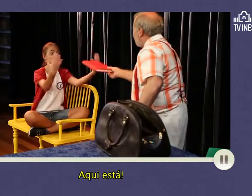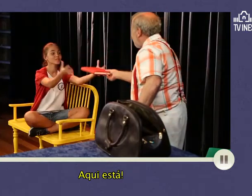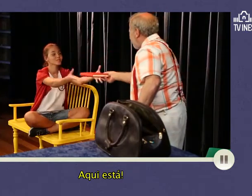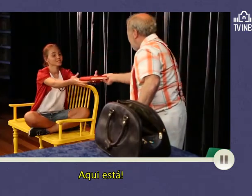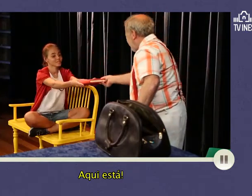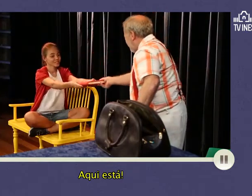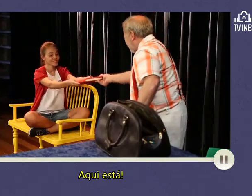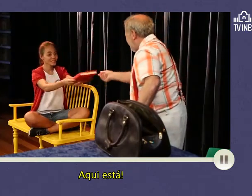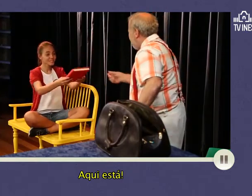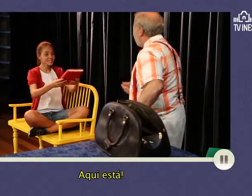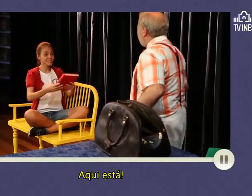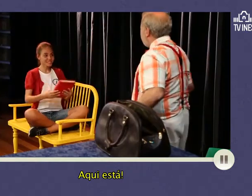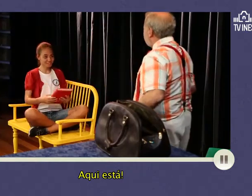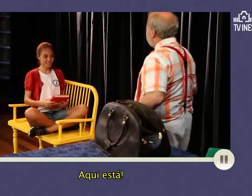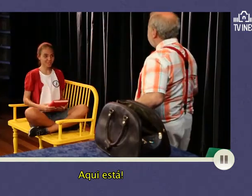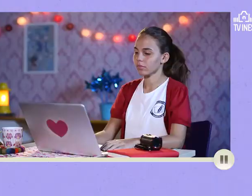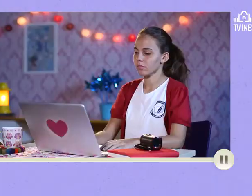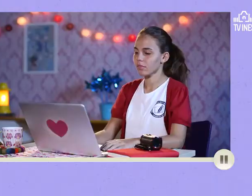Aqui está.